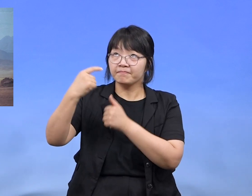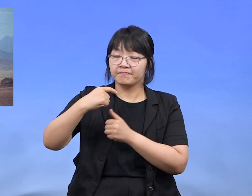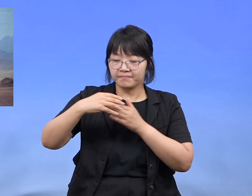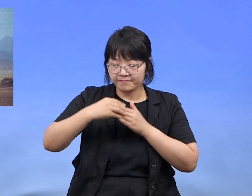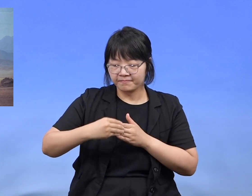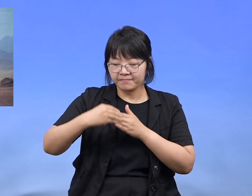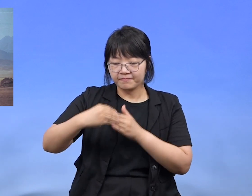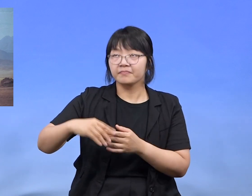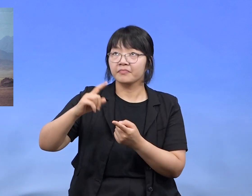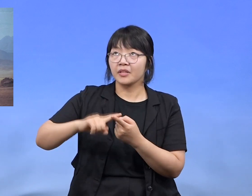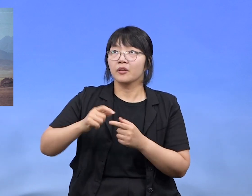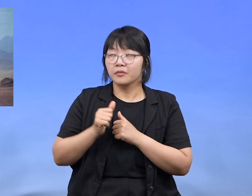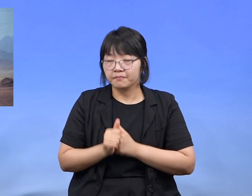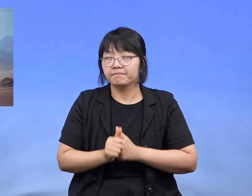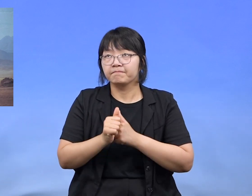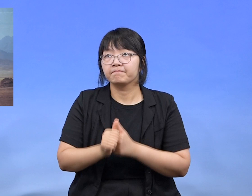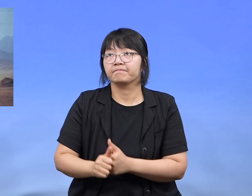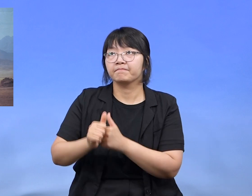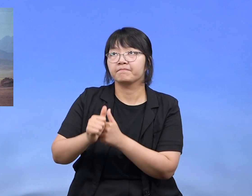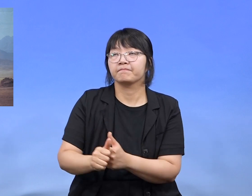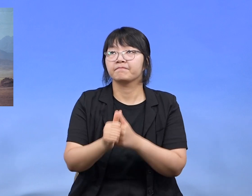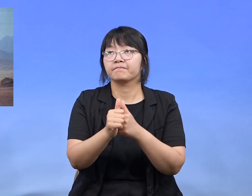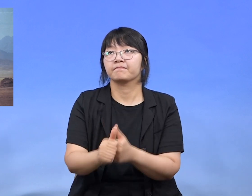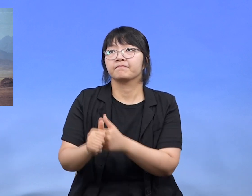길에 서 있는 나를 발견한다.